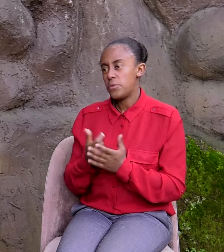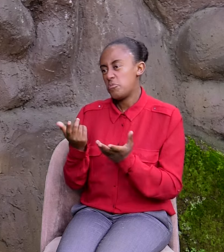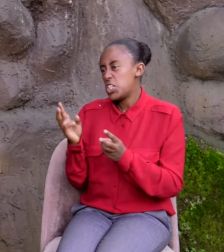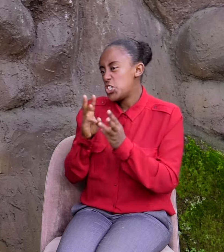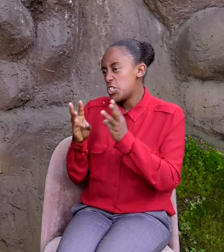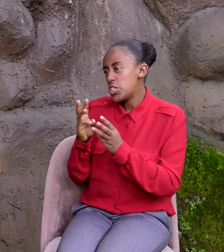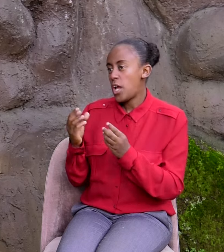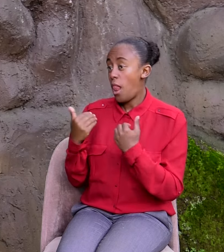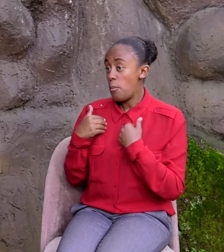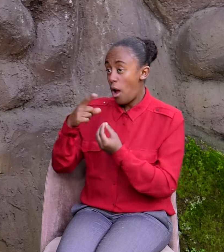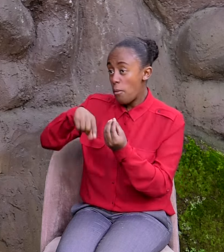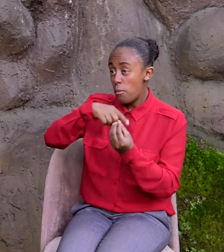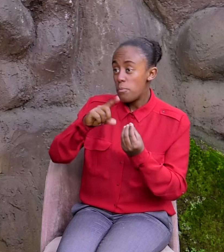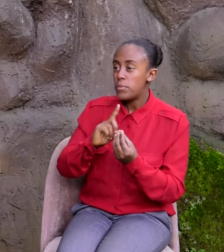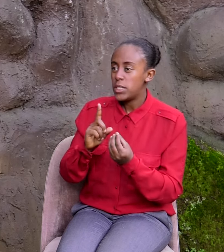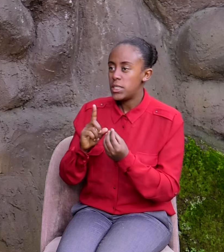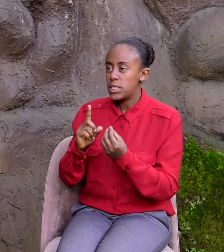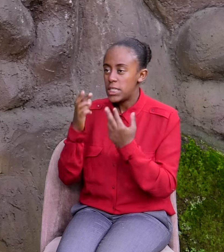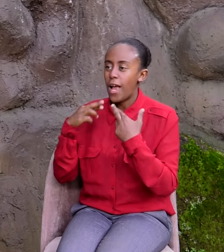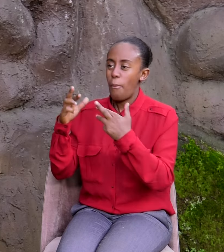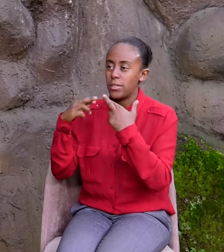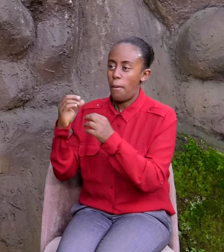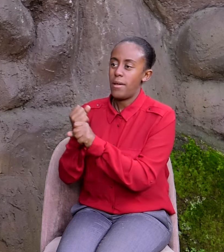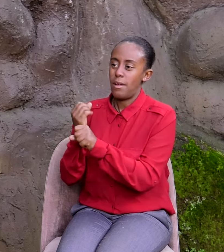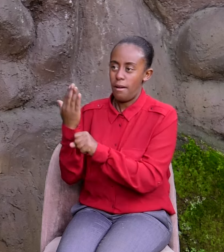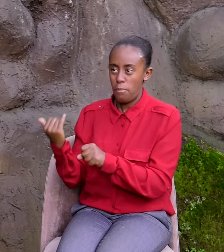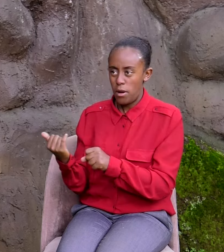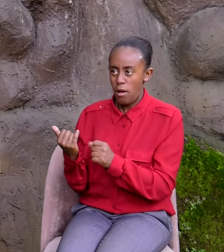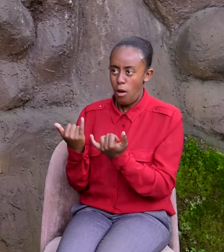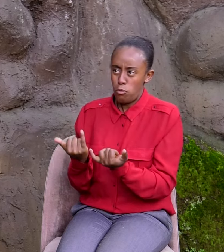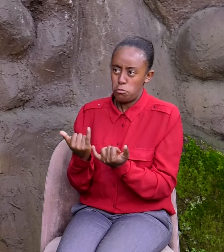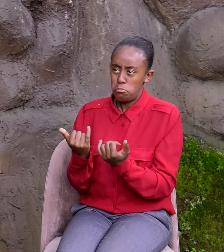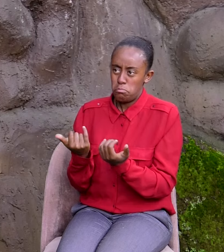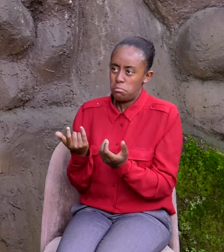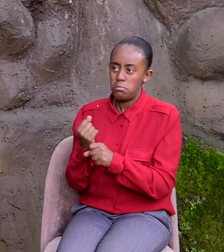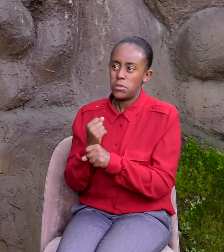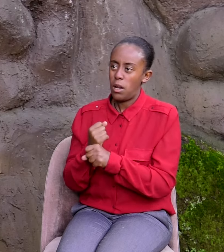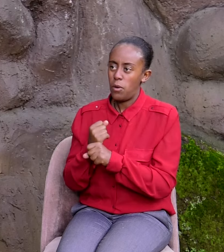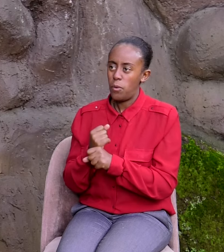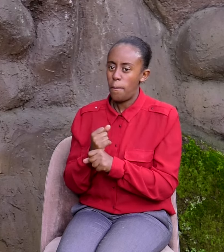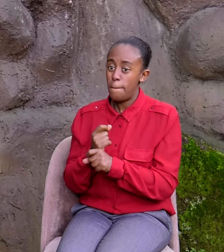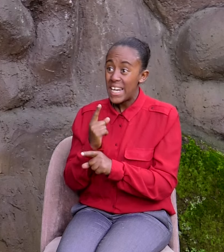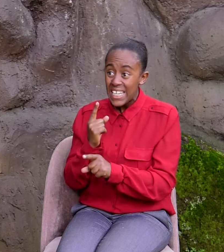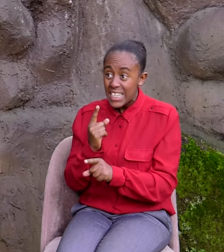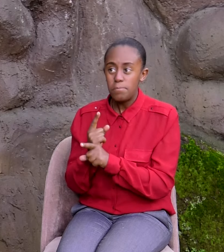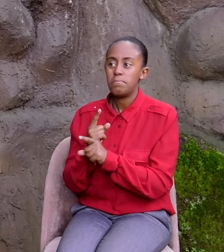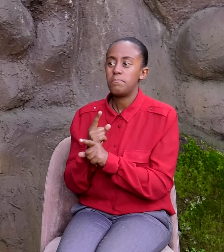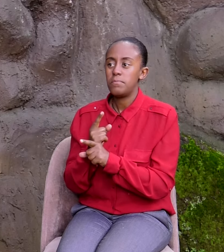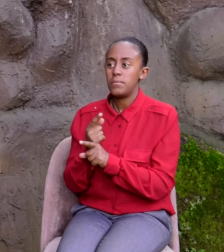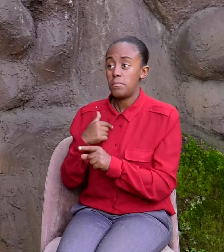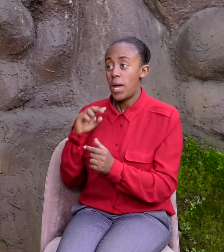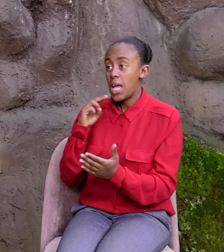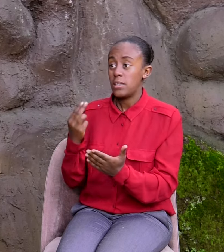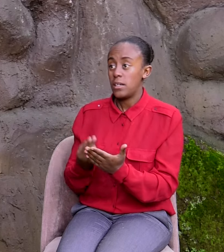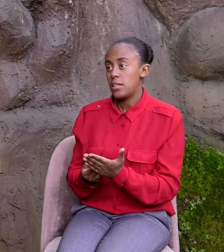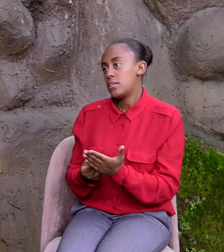ችግር ያለባቸው አካባቢዎችን ዘገባ ሰራ ነበር። በዛው ለምዶ ቀርቶ አሁንም እንደዛ ነው የምንሰራው። በእርግጥም በጋዜጠኝነት